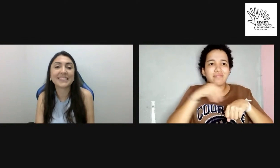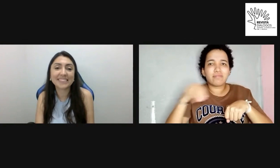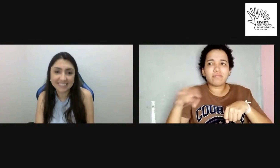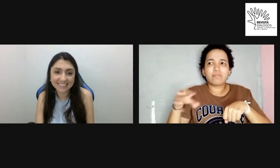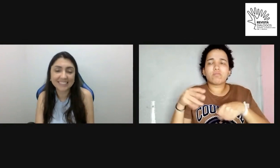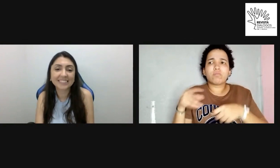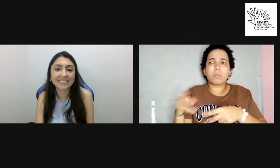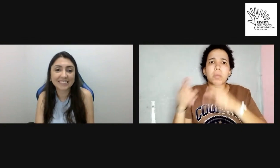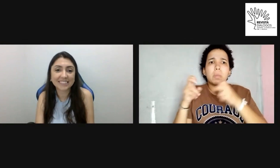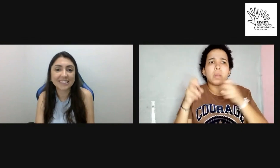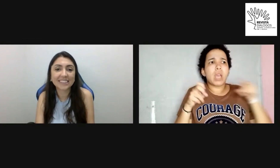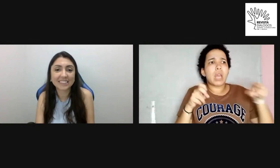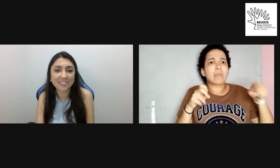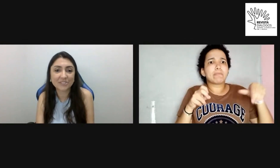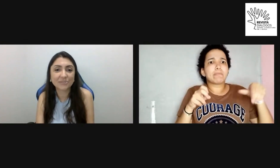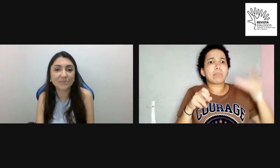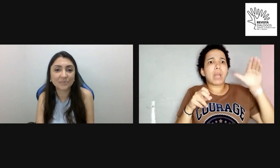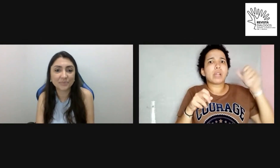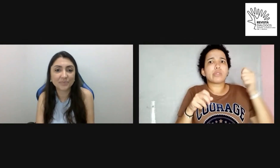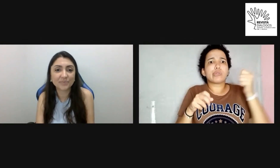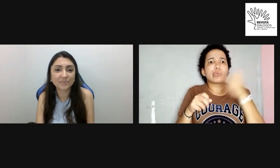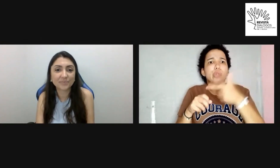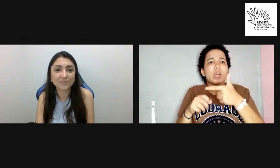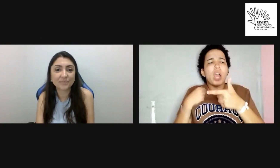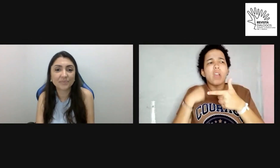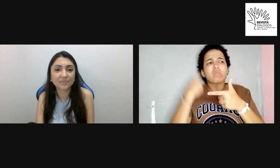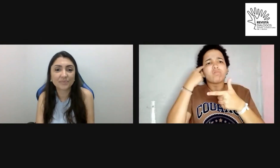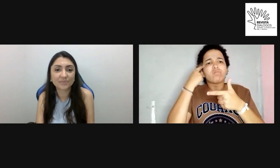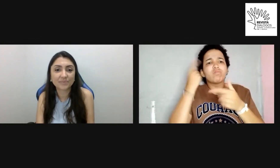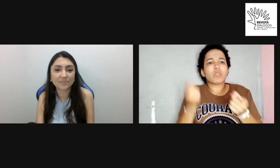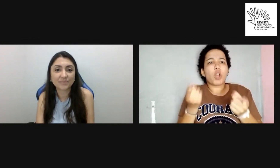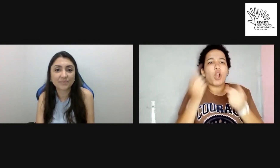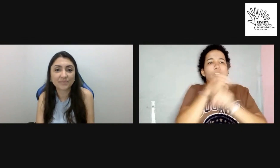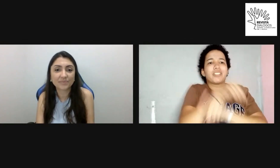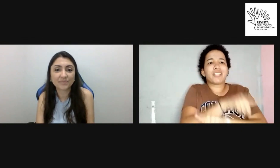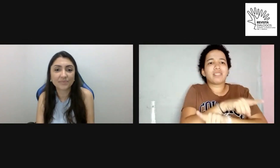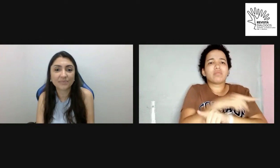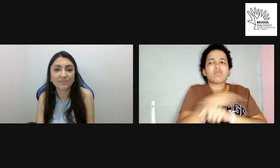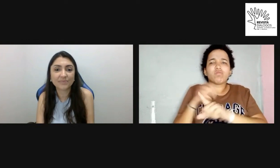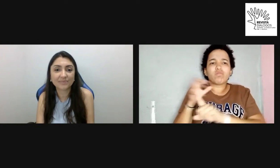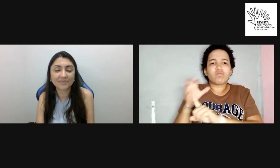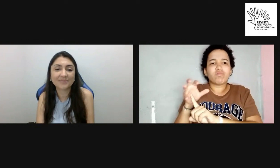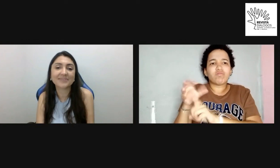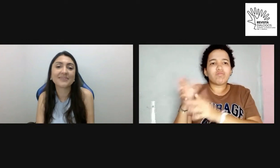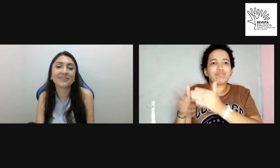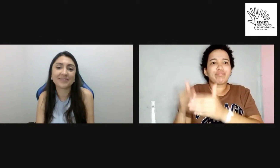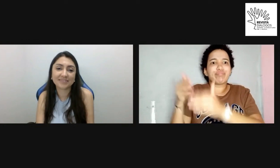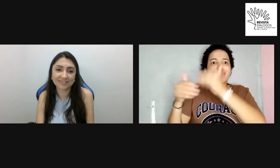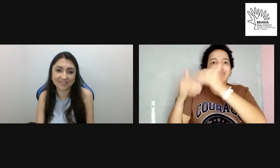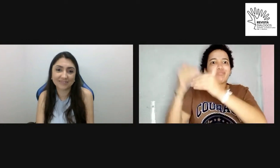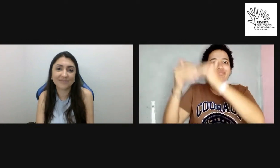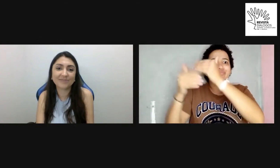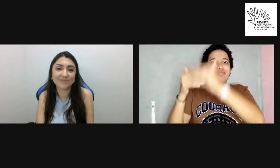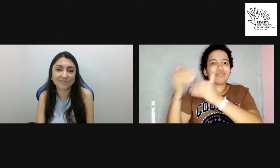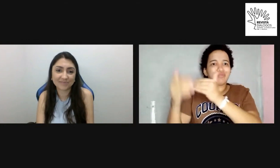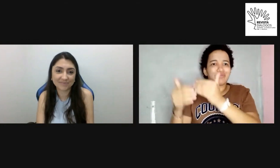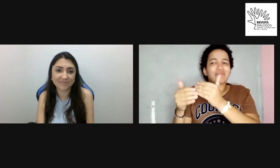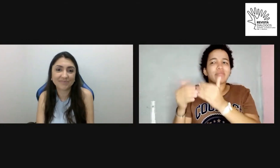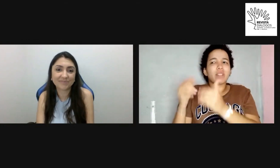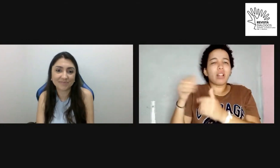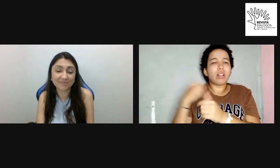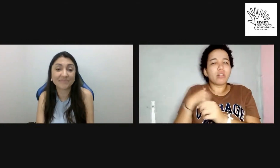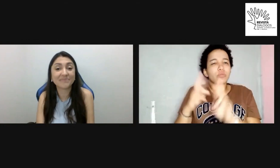os surdos. Eu pensei que fosse o contrário, mas não. Os ouvintes nos influenciam mais e nos ajudam a